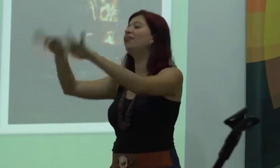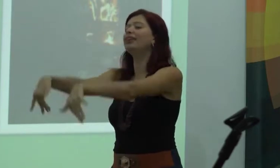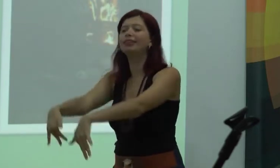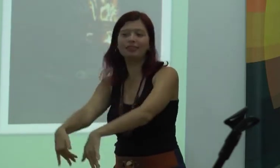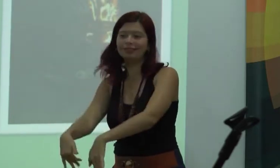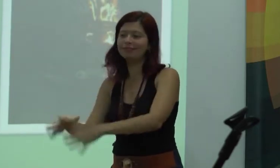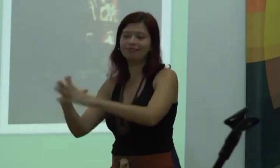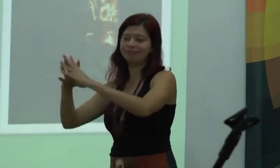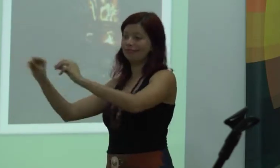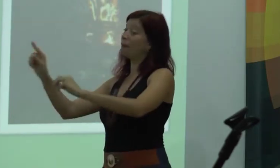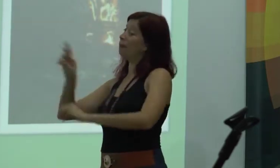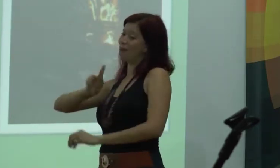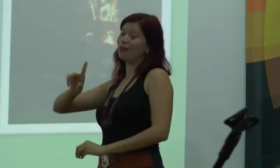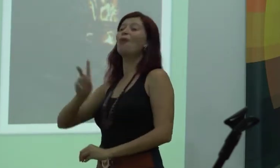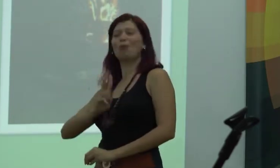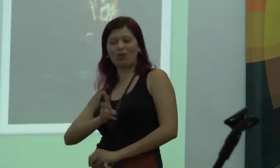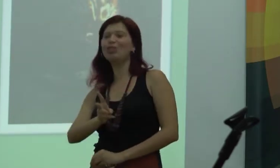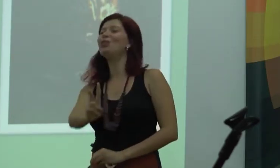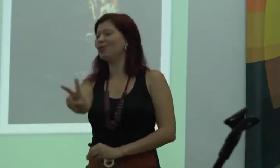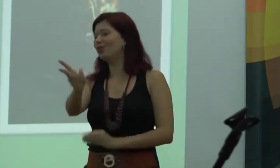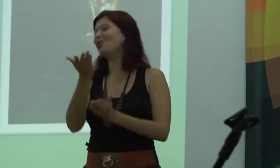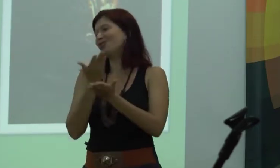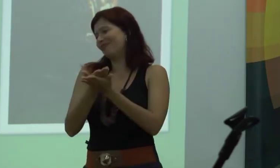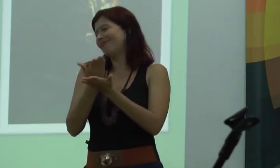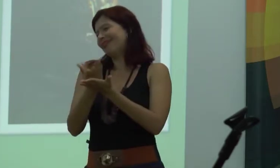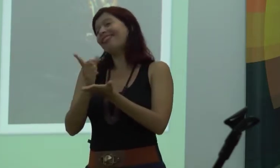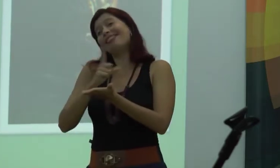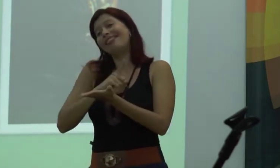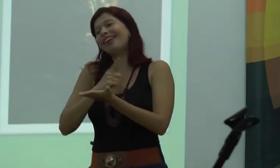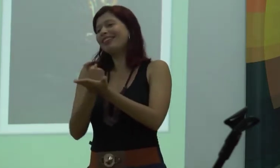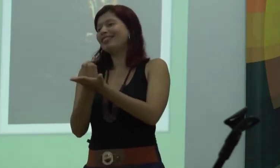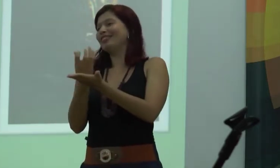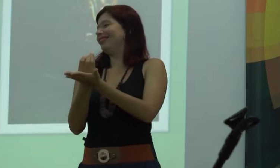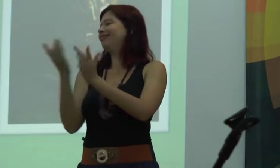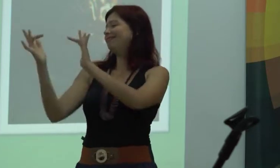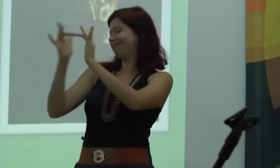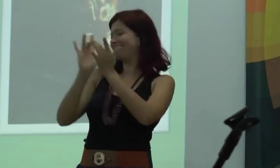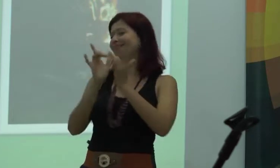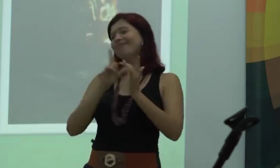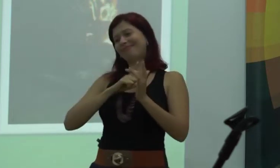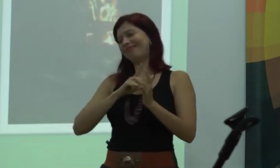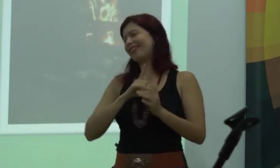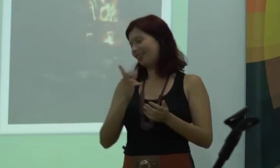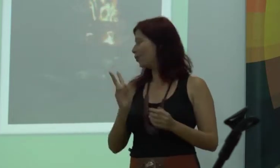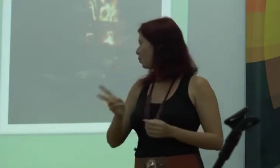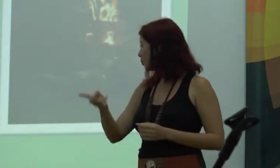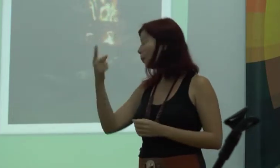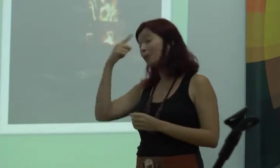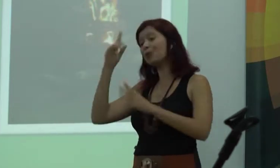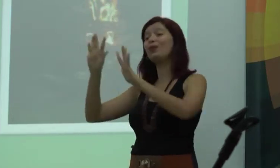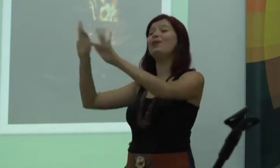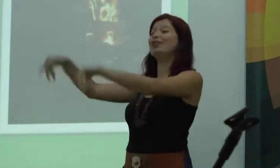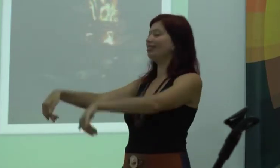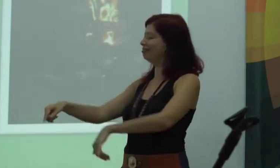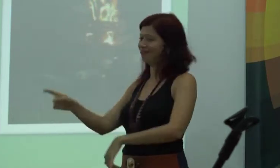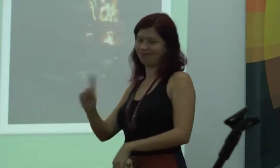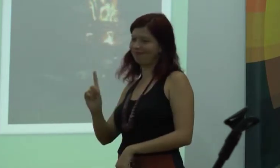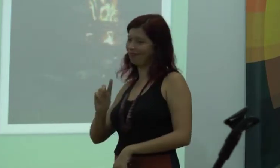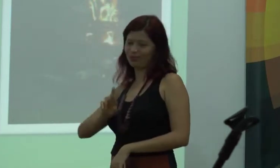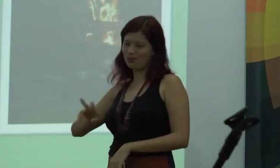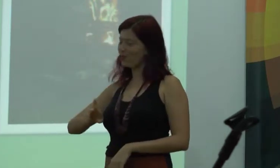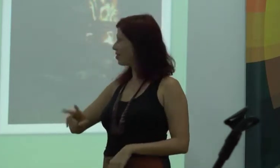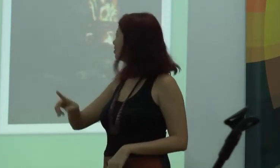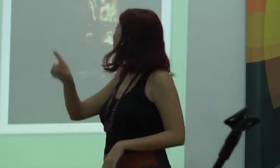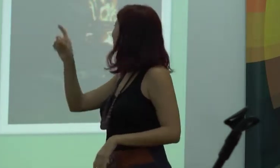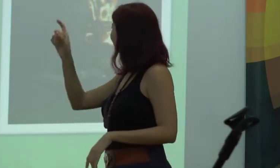que aquela publicação fosse embora. Mas isso não ia acontecer, porque a doutrina espírita continua existindo mesmo